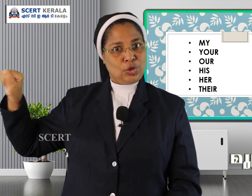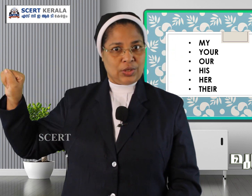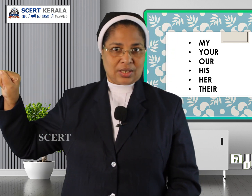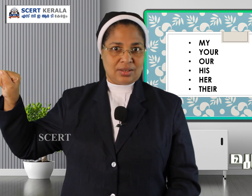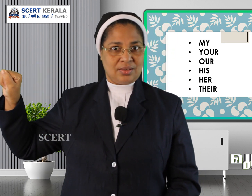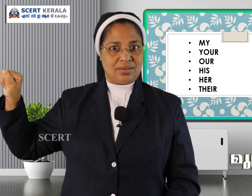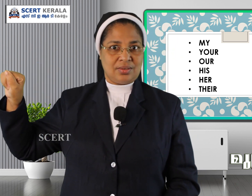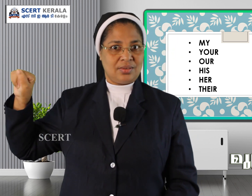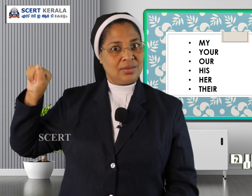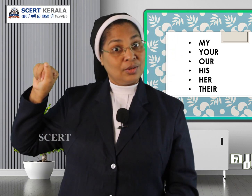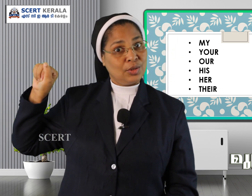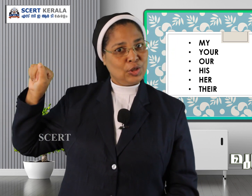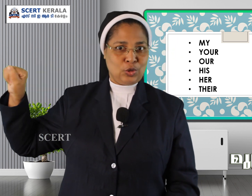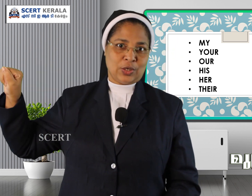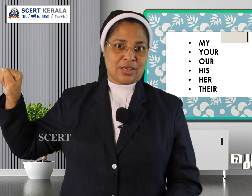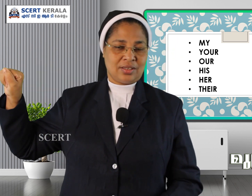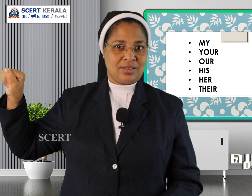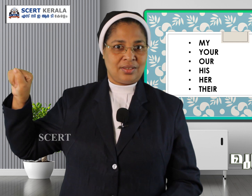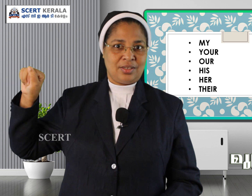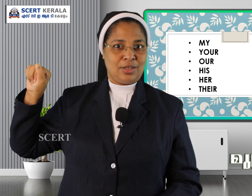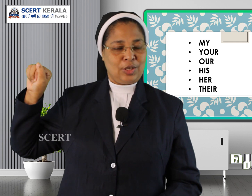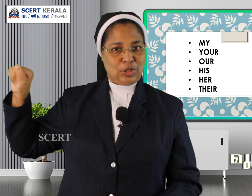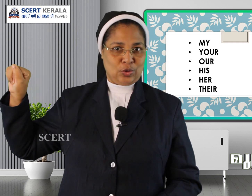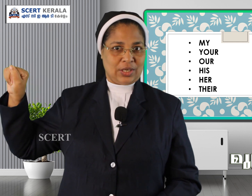യുവർ, യുവർ, യുവർ,